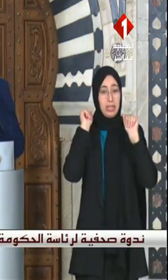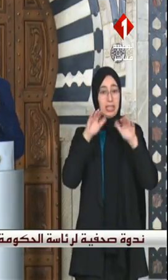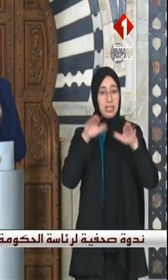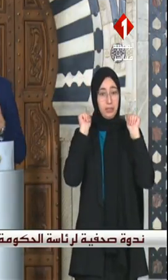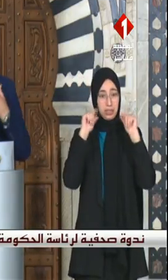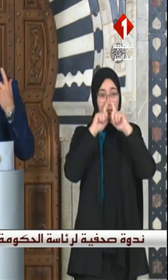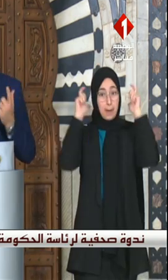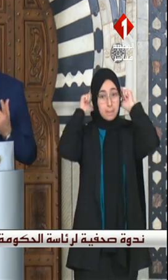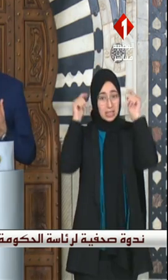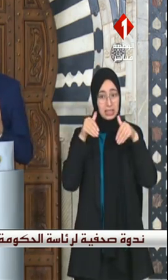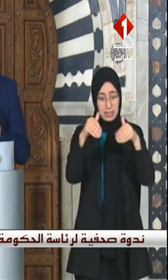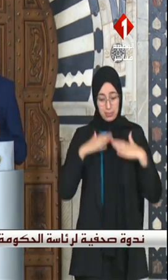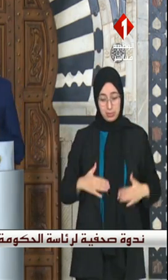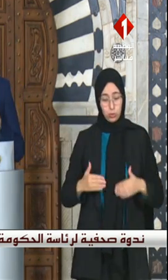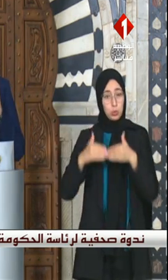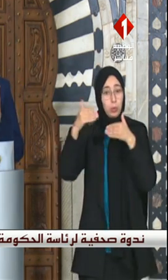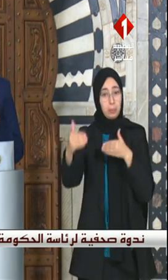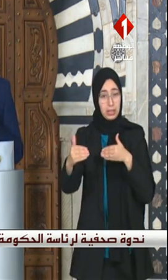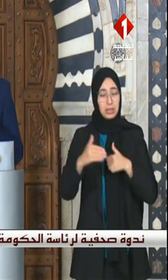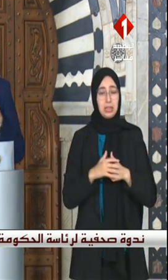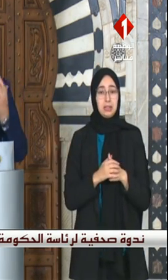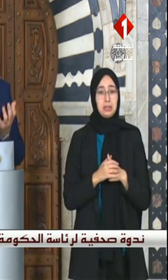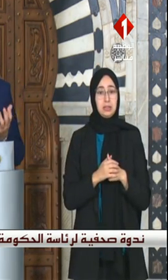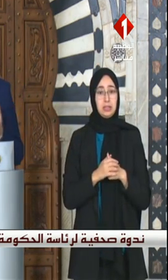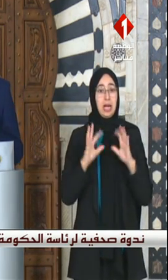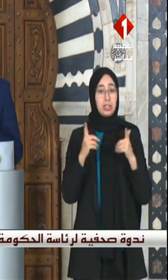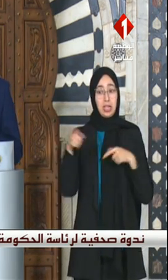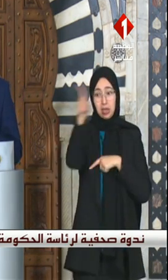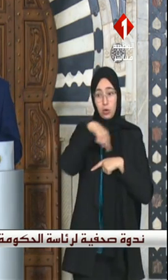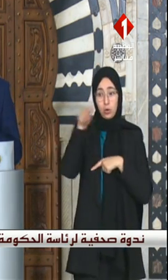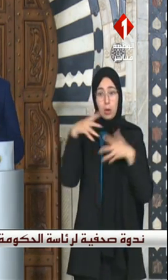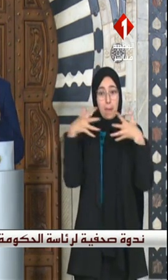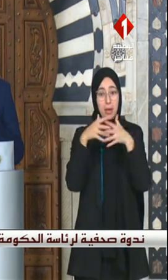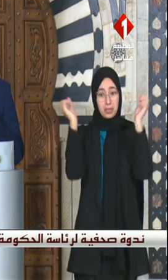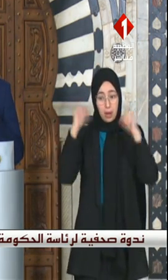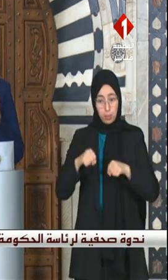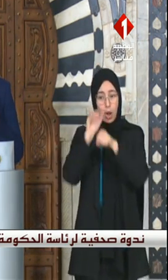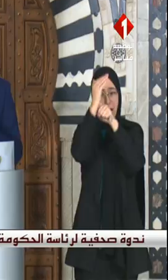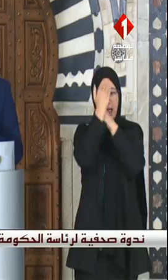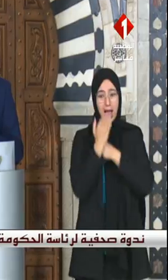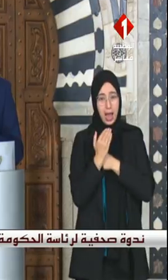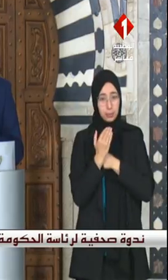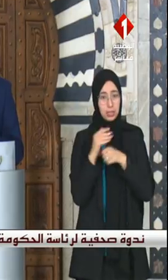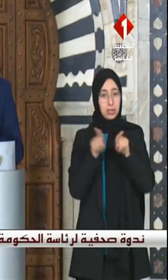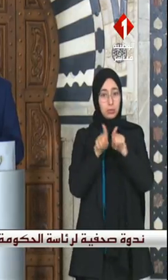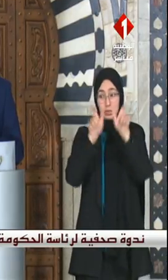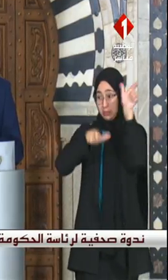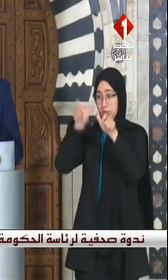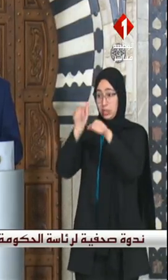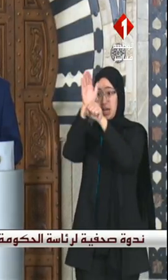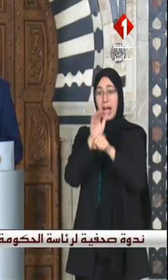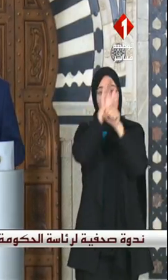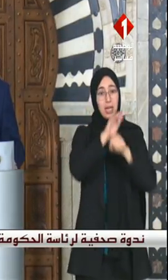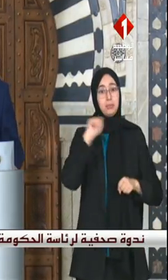لبس الكمامة للتباعد الجسدي، خاطر احنا مع بعضنا نجمو نحمي أنفسنا ونحمي العباد